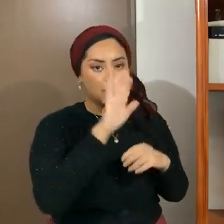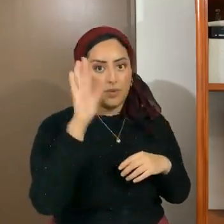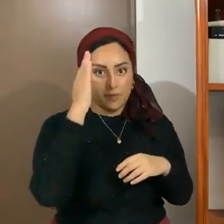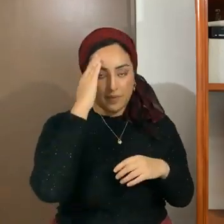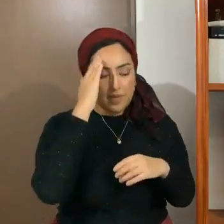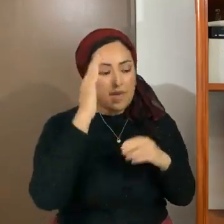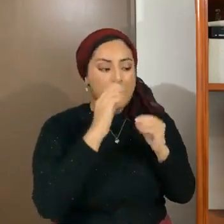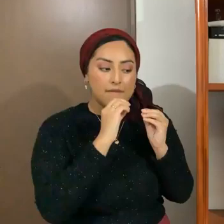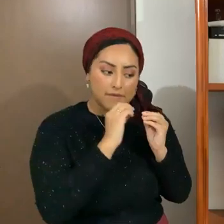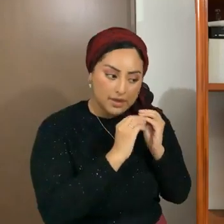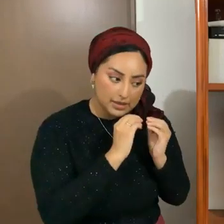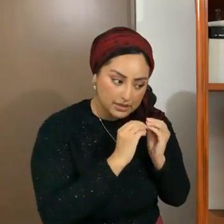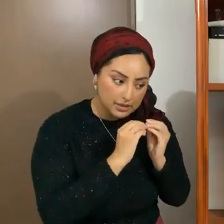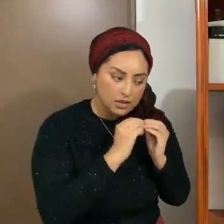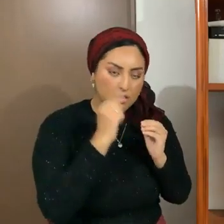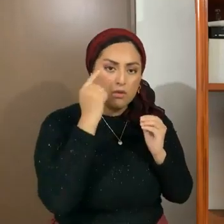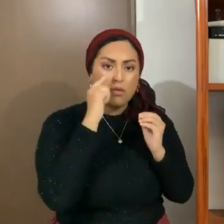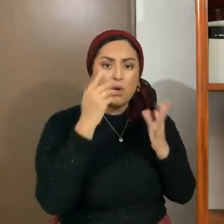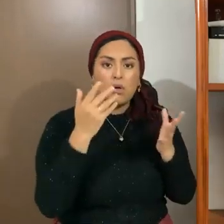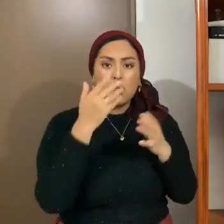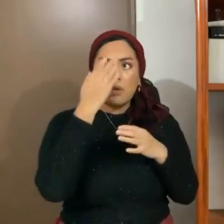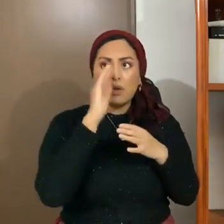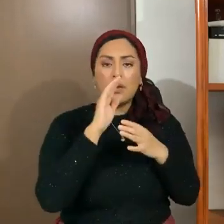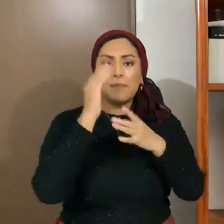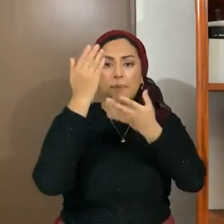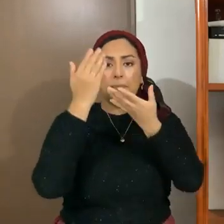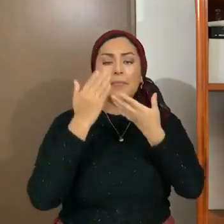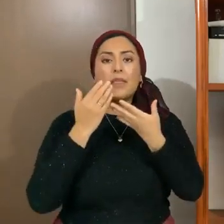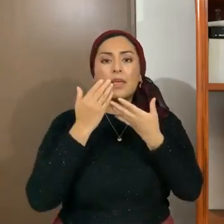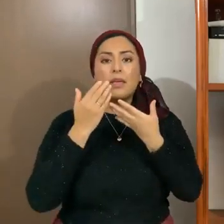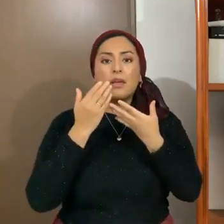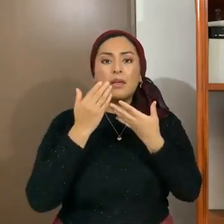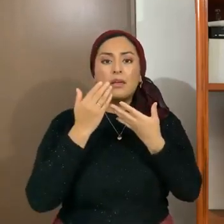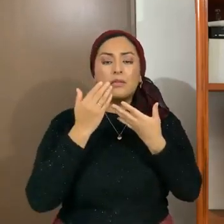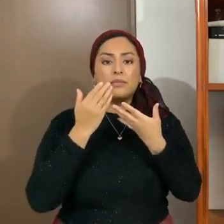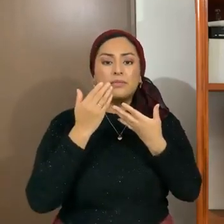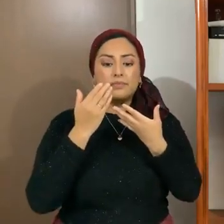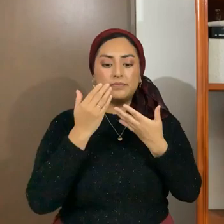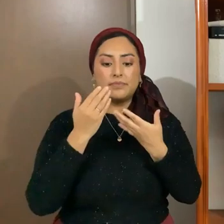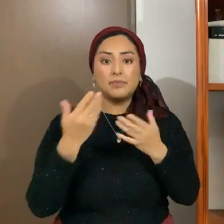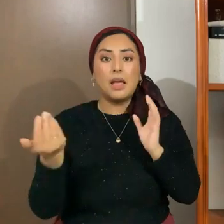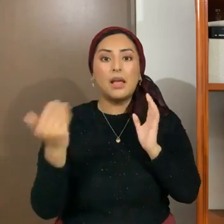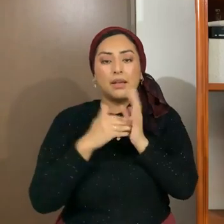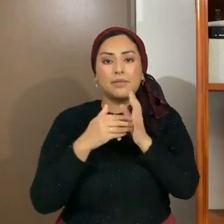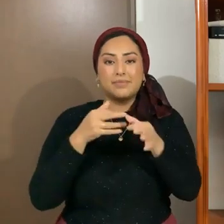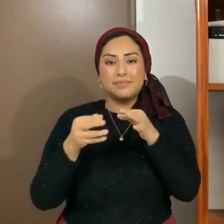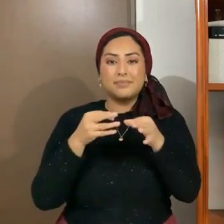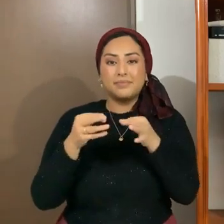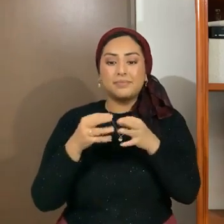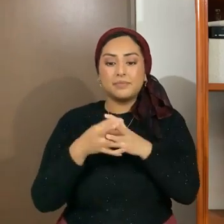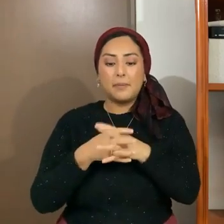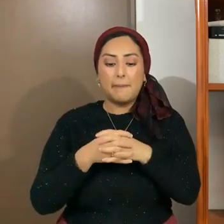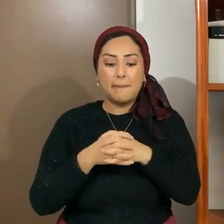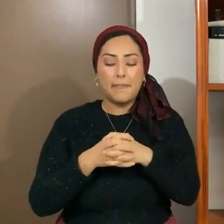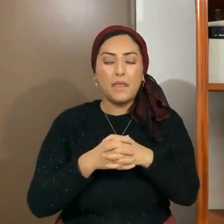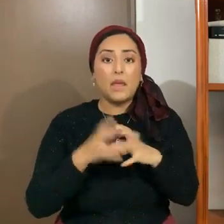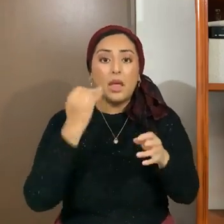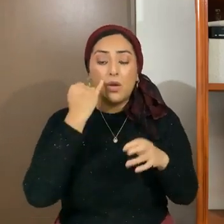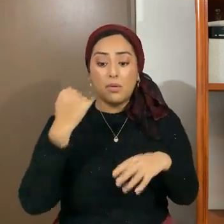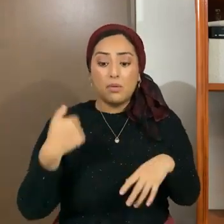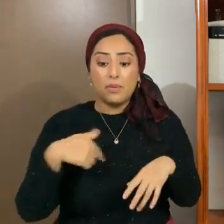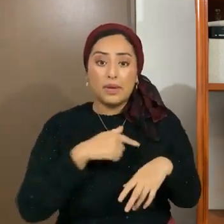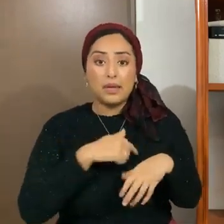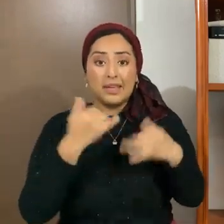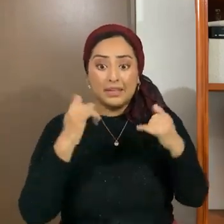cada quien, arréglalo. ¿Para qué el Eterno nos daría el Apocalipsis que ya le dio a Yohanan si nosotros estuviéramos en pecado y